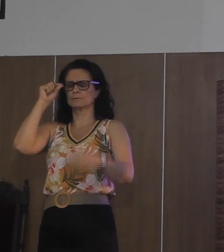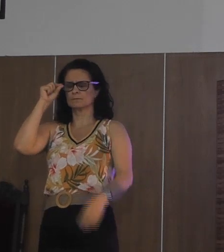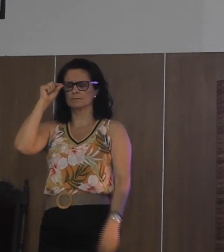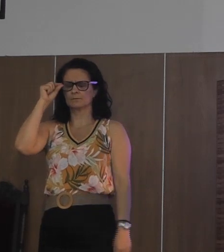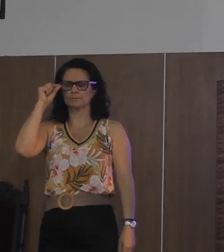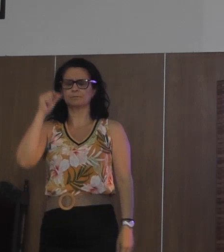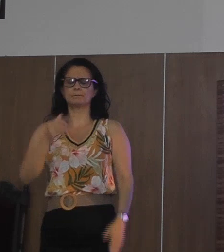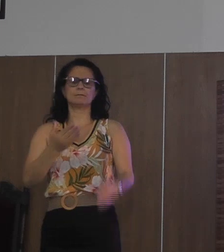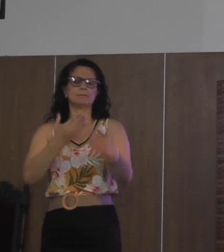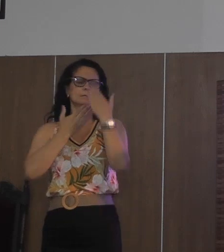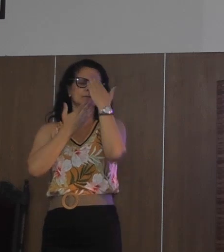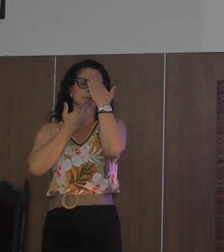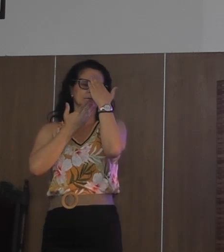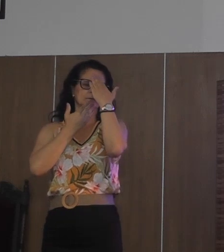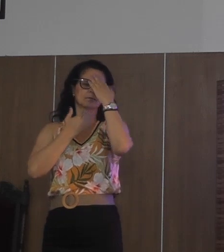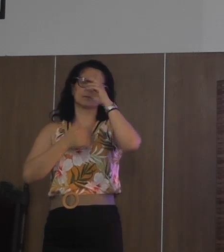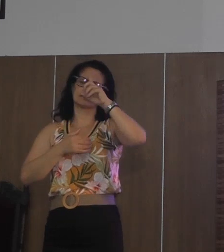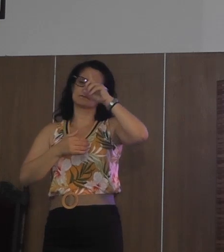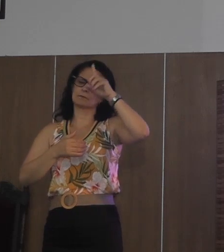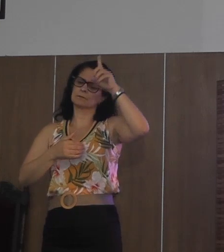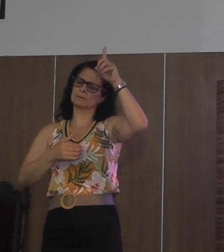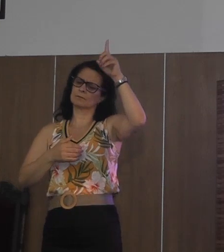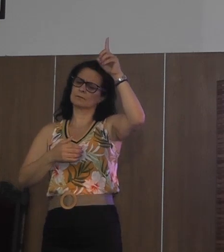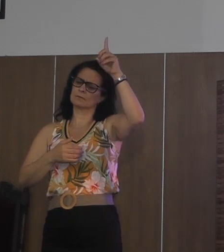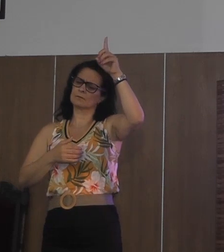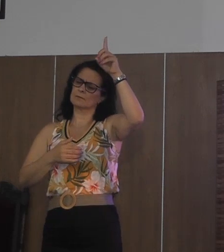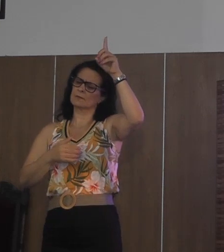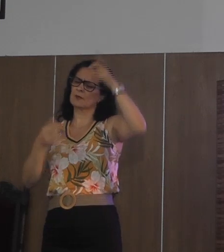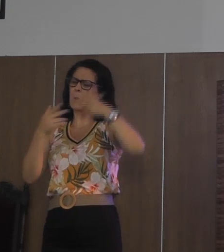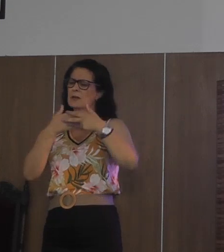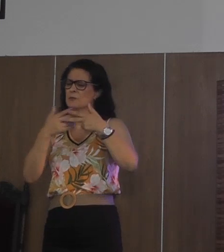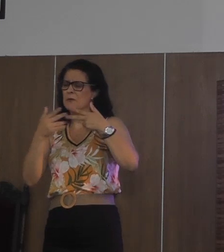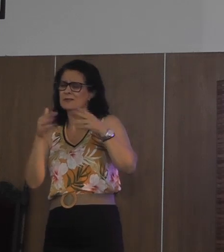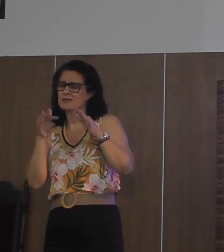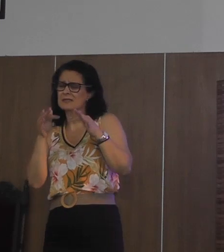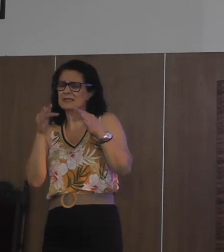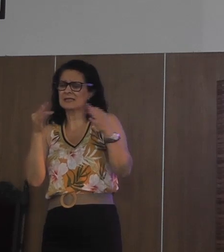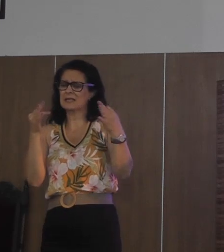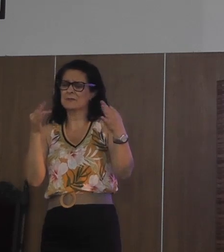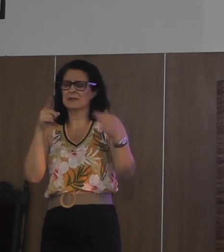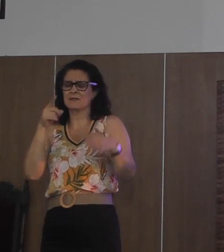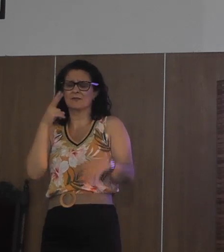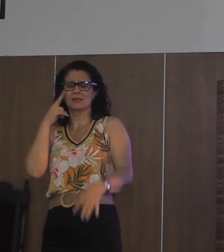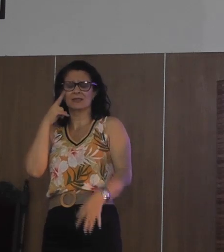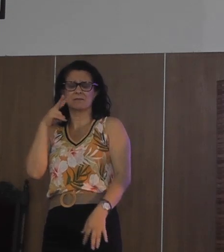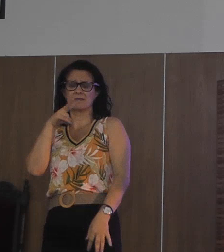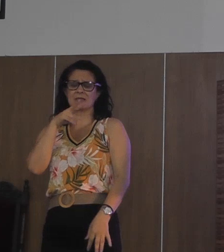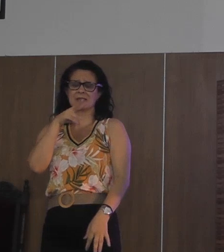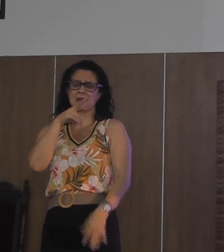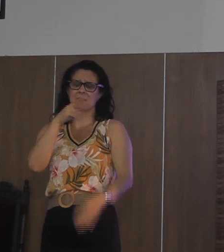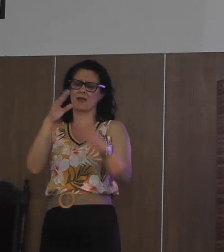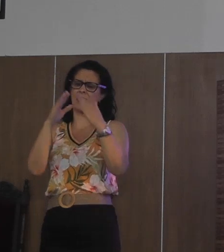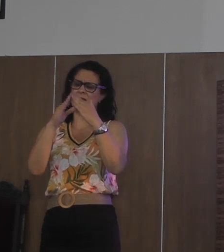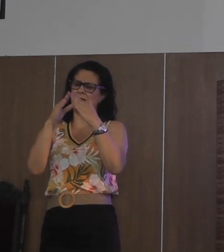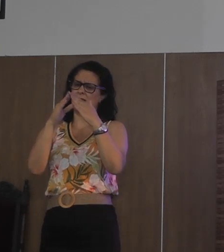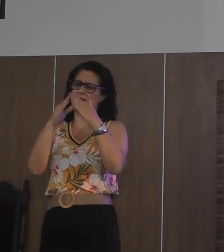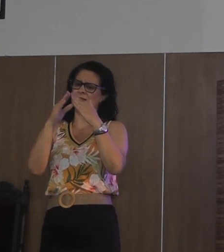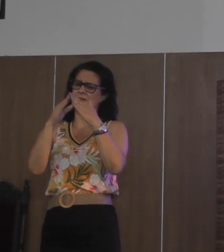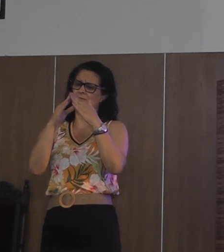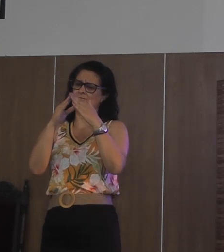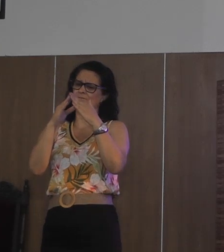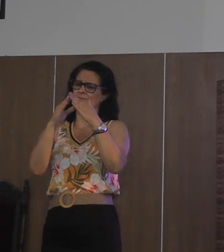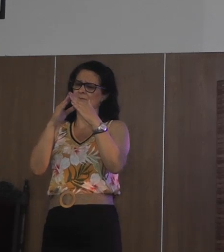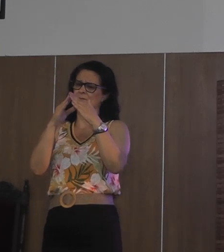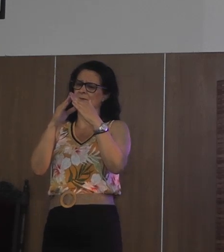a agradecer nessa noite pelas coisas mais simples que você vê ao seu lado, um teto, que quando